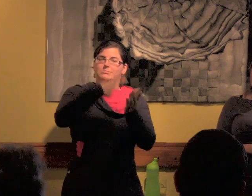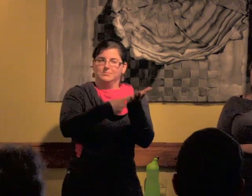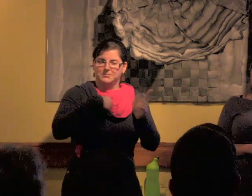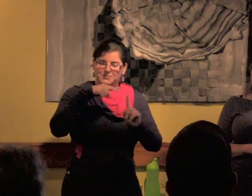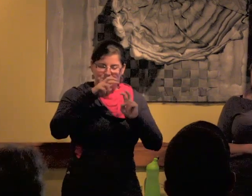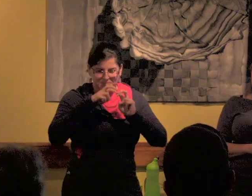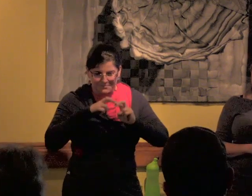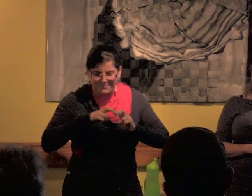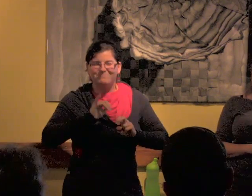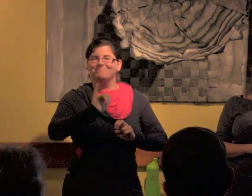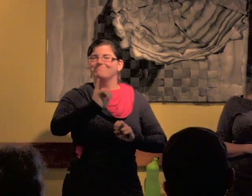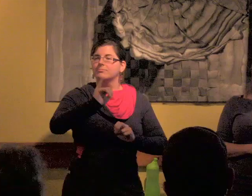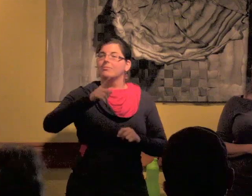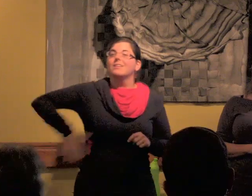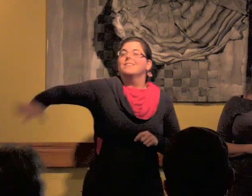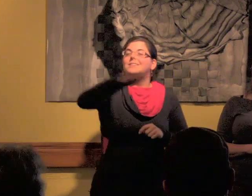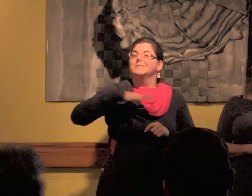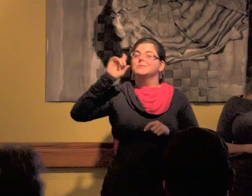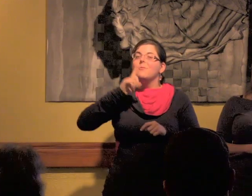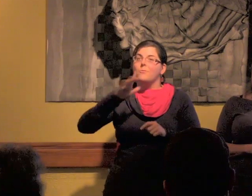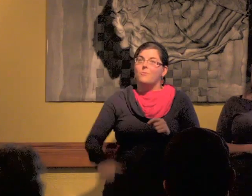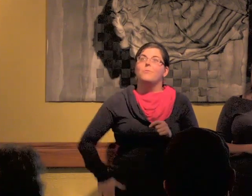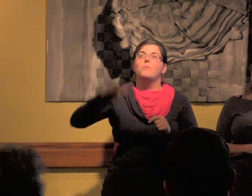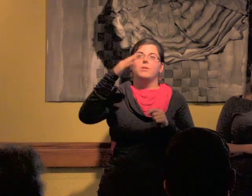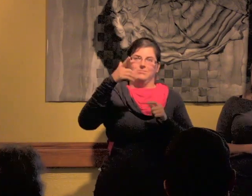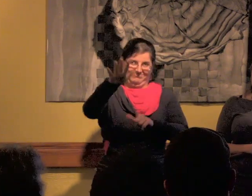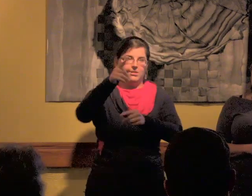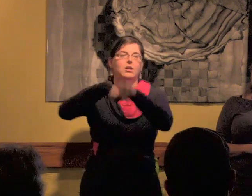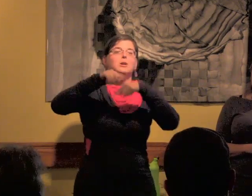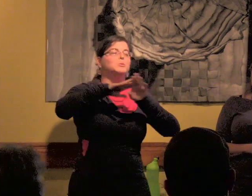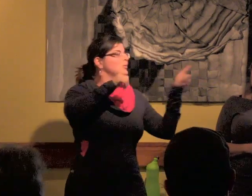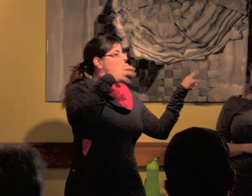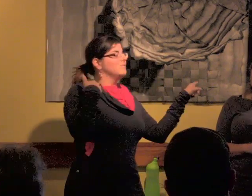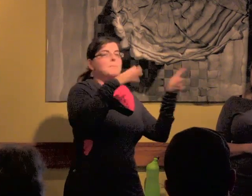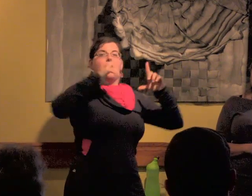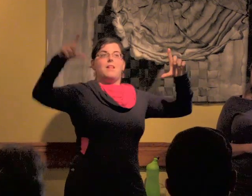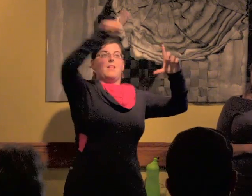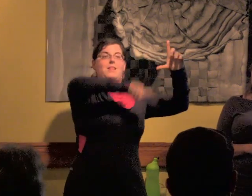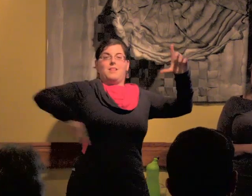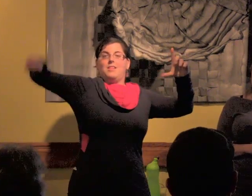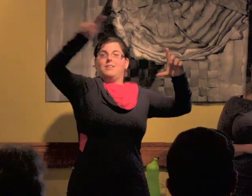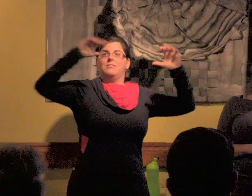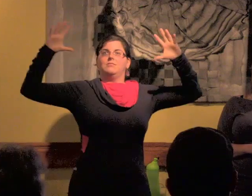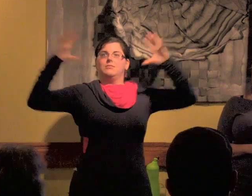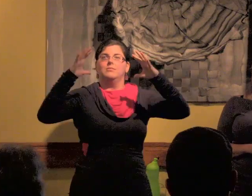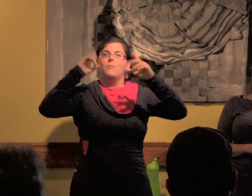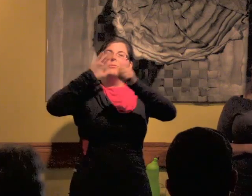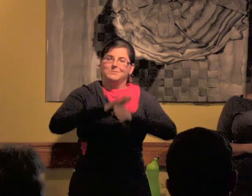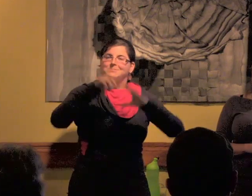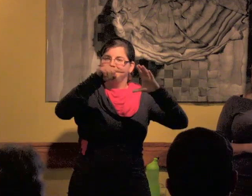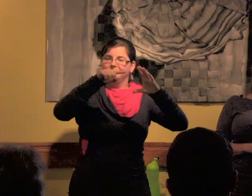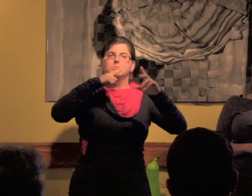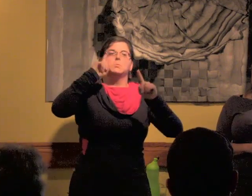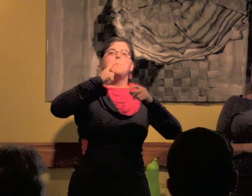sourdes, on ne s'en rend pas compte, mais effectivement, on voit que le filtre est moins présent. Vous rappelez le schéma